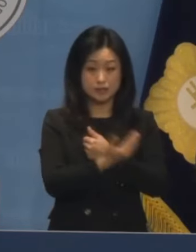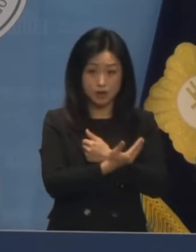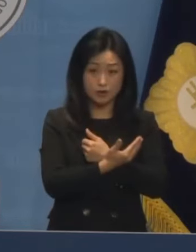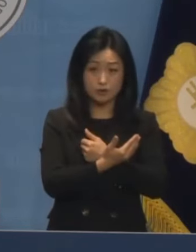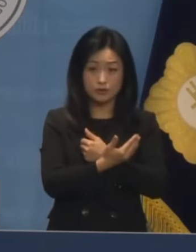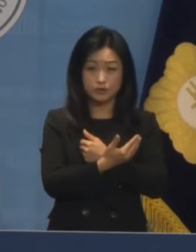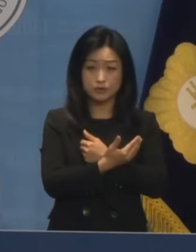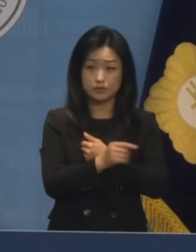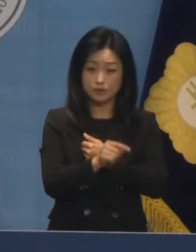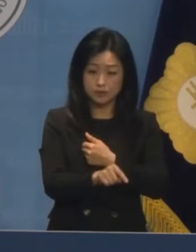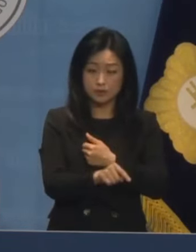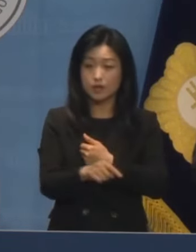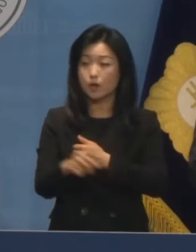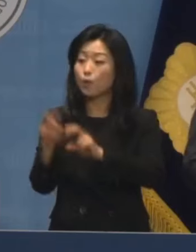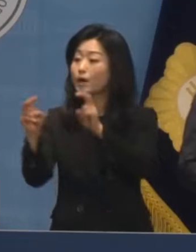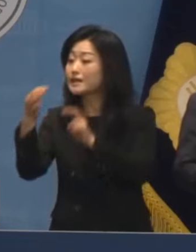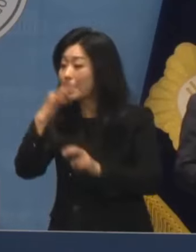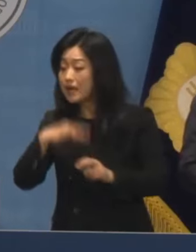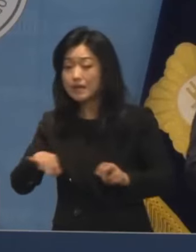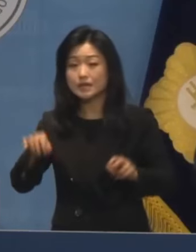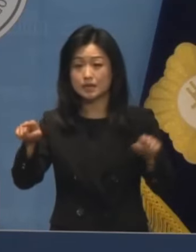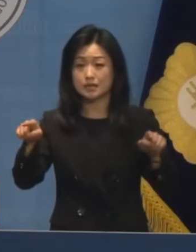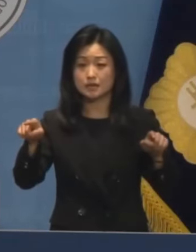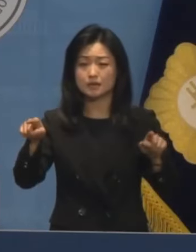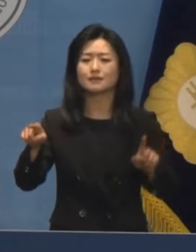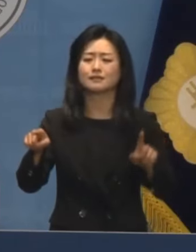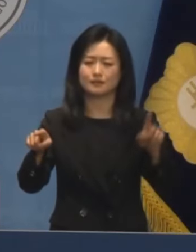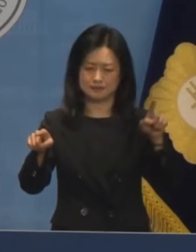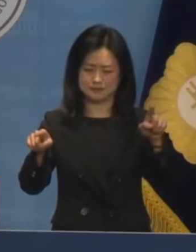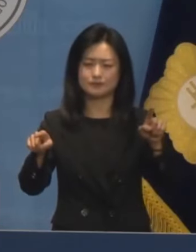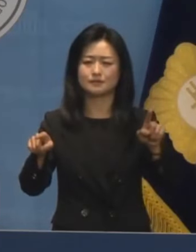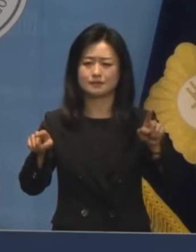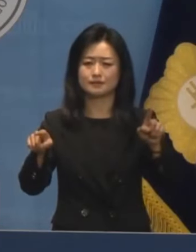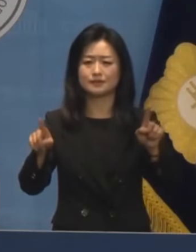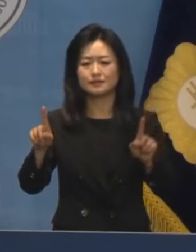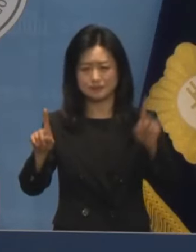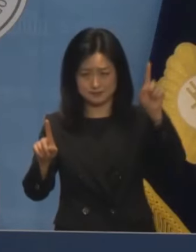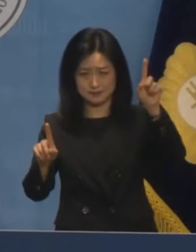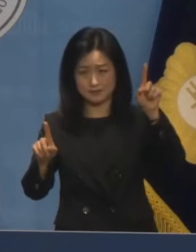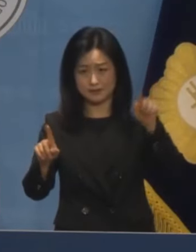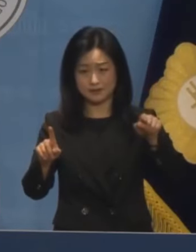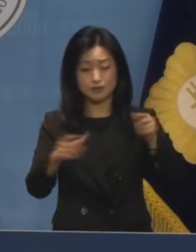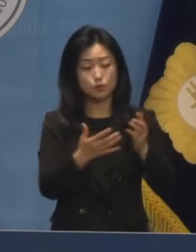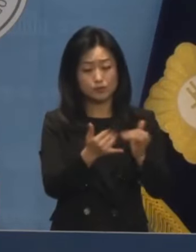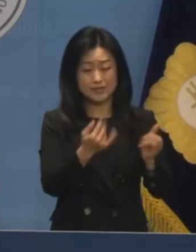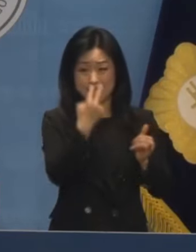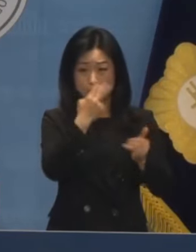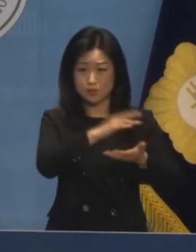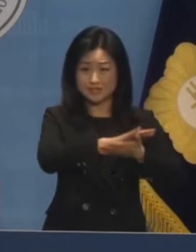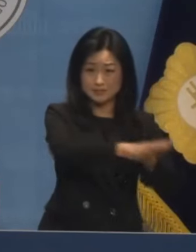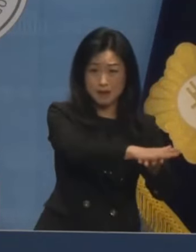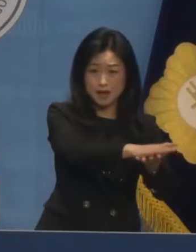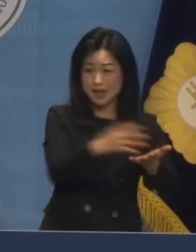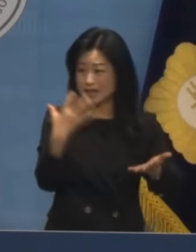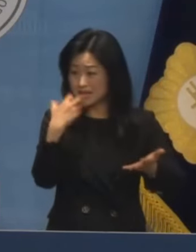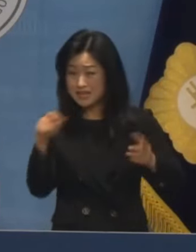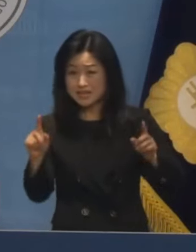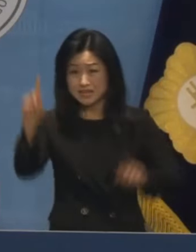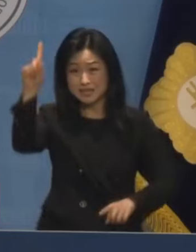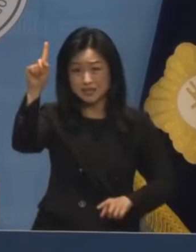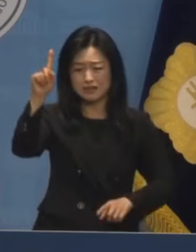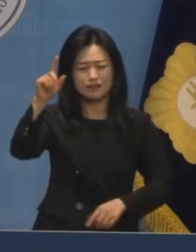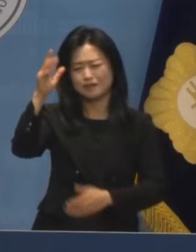이보다 우선되어야 합니다 노동자들의 생존권을 짓밟으며 탐욕한 탐욕스러운